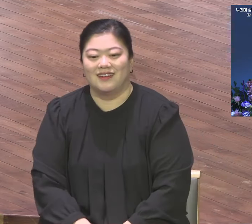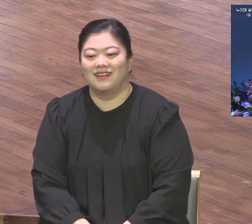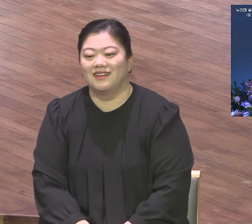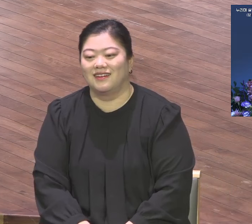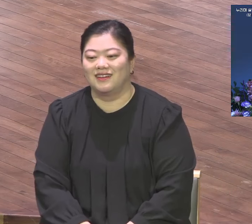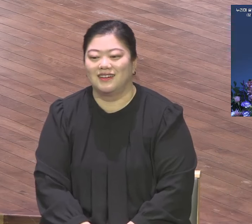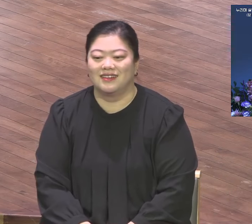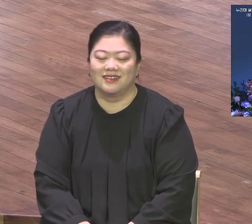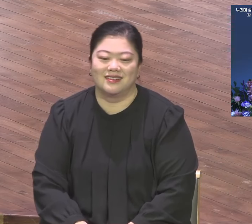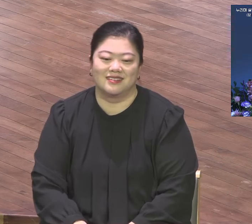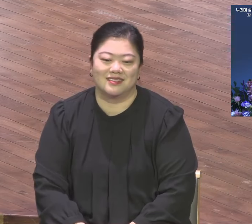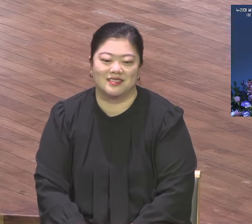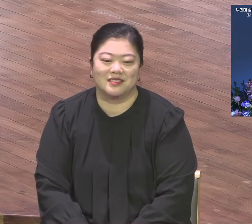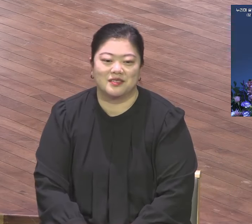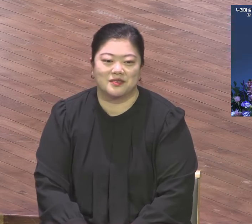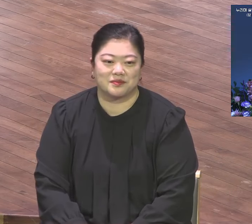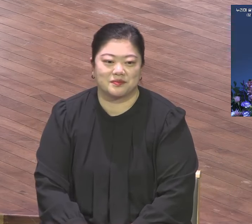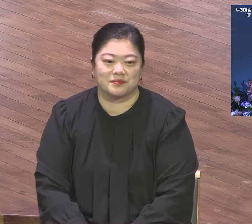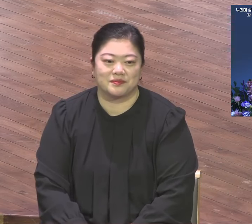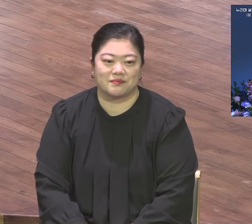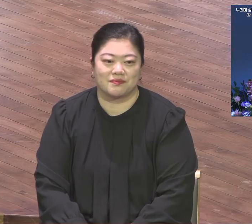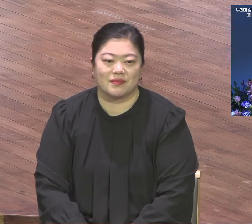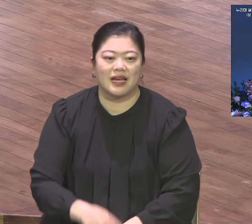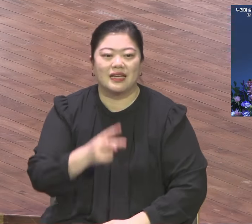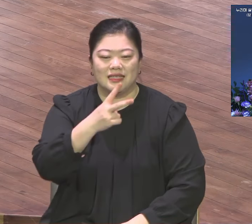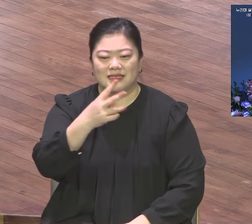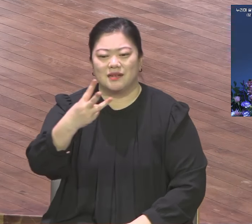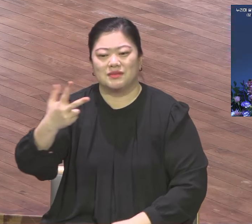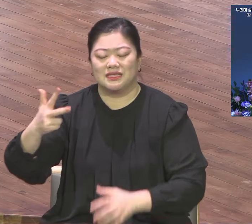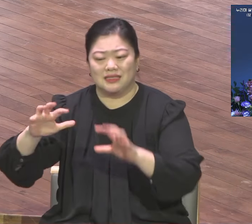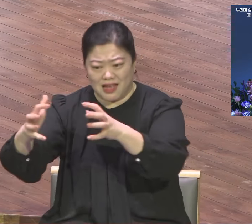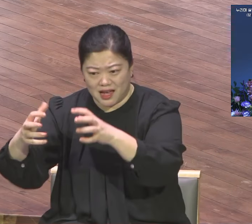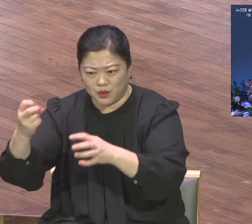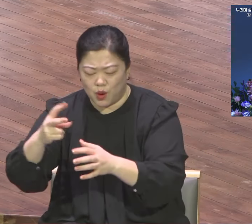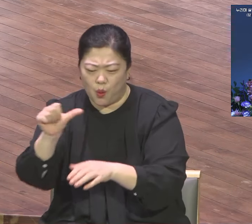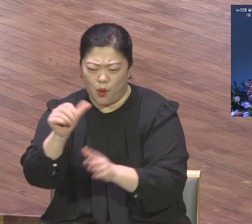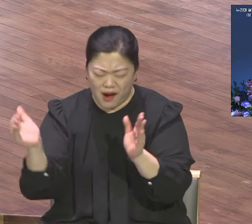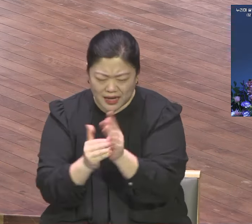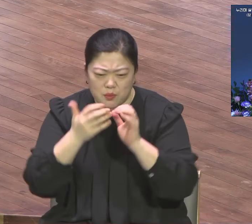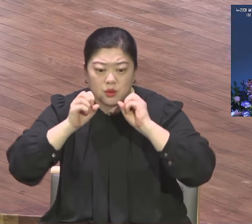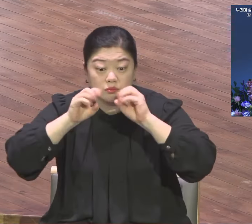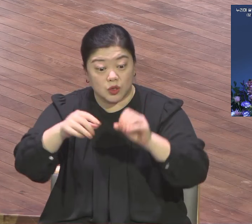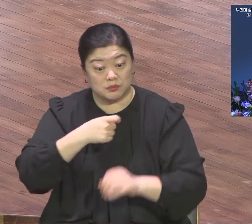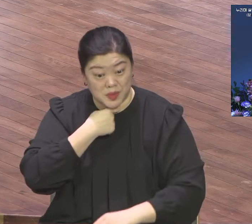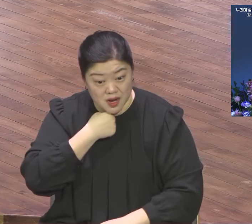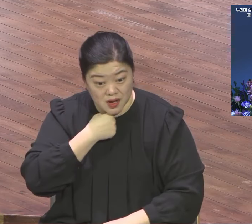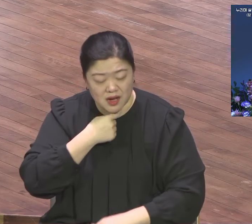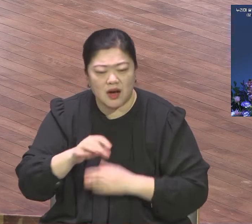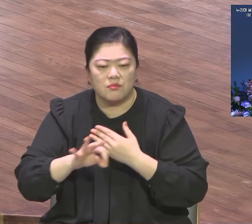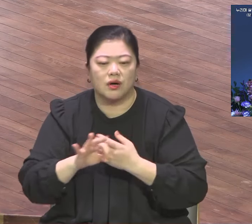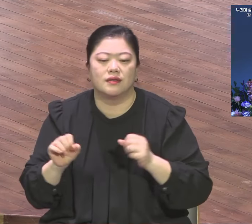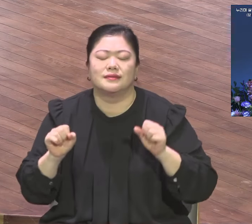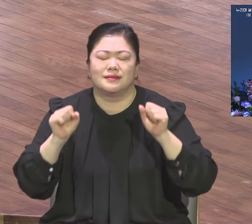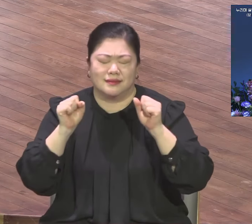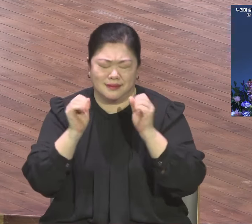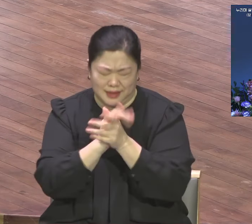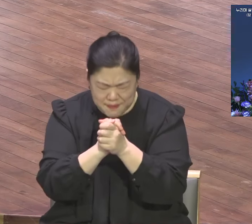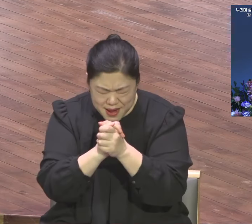그러니까 여러분요 이 237나 5천족 보고만 세계보고만 막 이거요. 몸 약한 사람 말만 들어도 기분